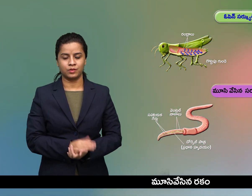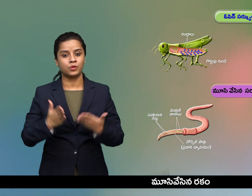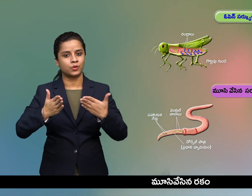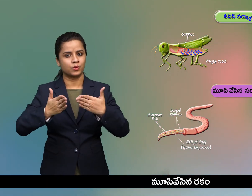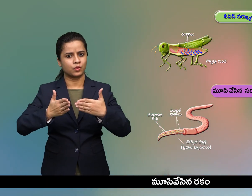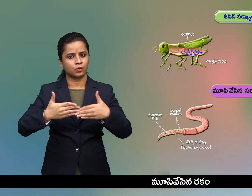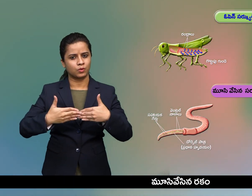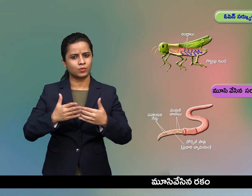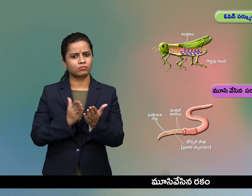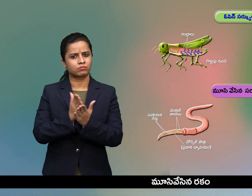మూసివేసిన రకం.